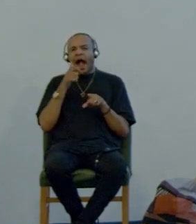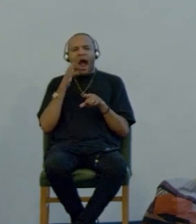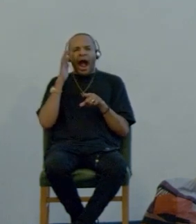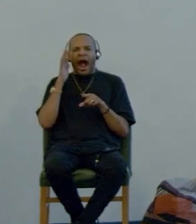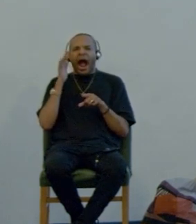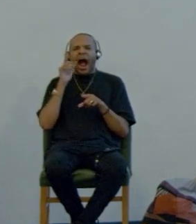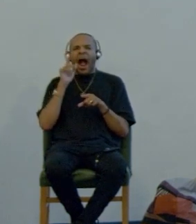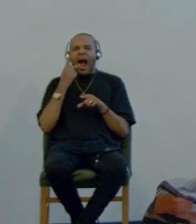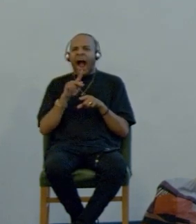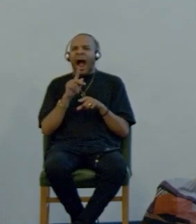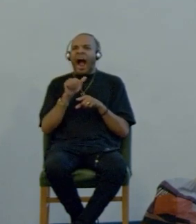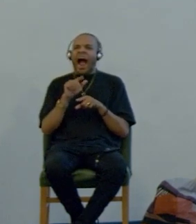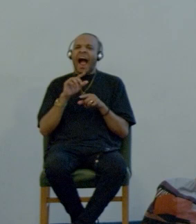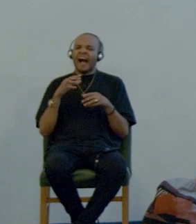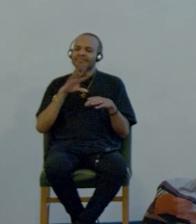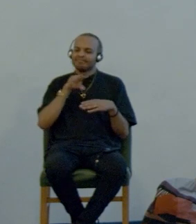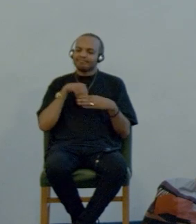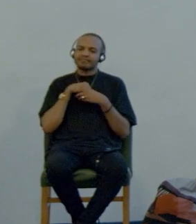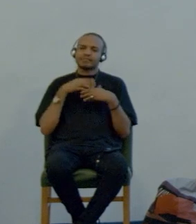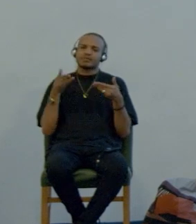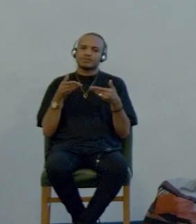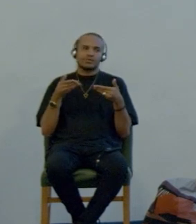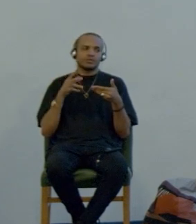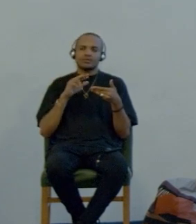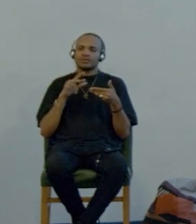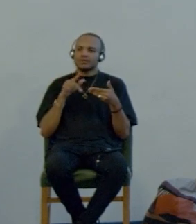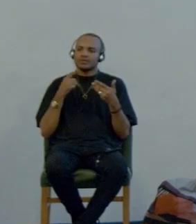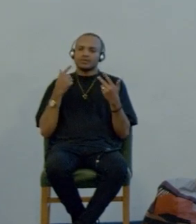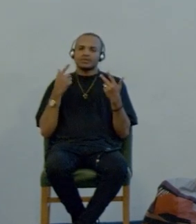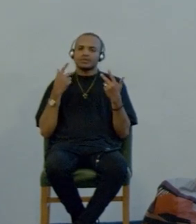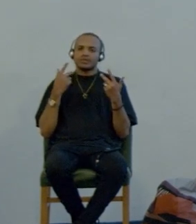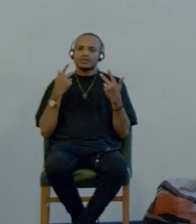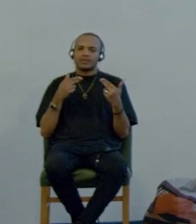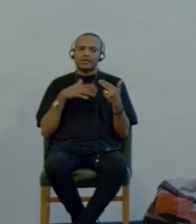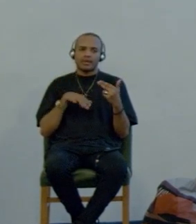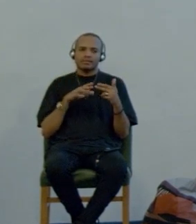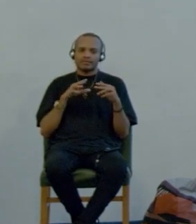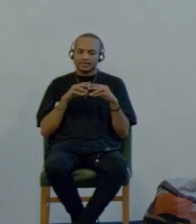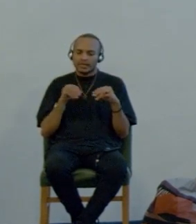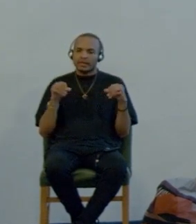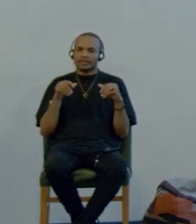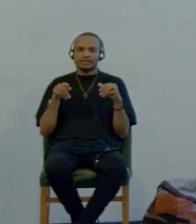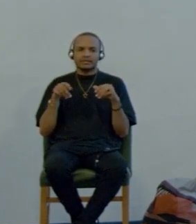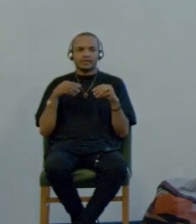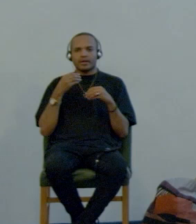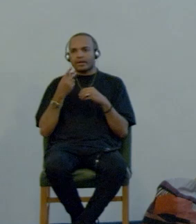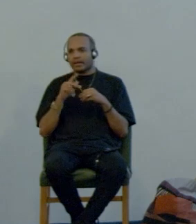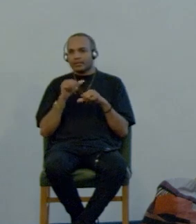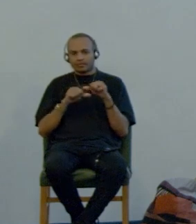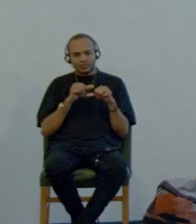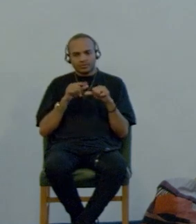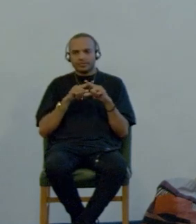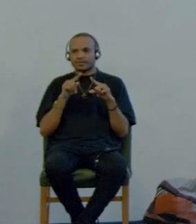Alors, c'est pas la même terre inconnue que Léry, évidemment, heureusement. C'est une terre aujourd'hui qu'on redécouvre